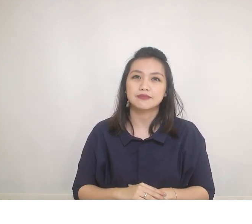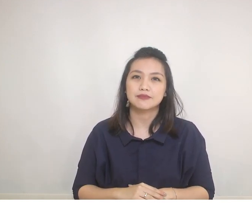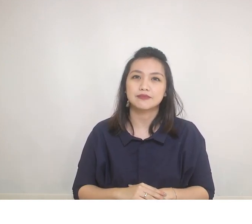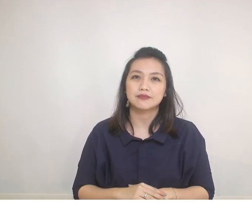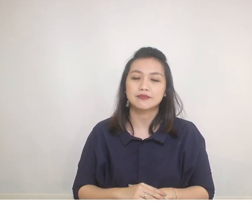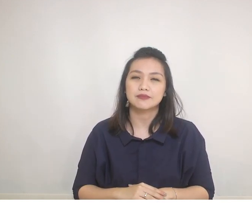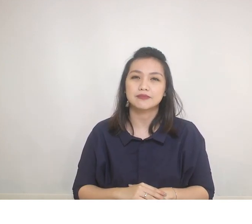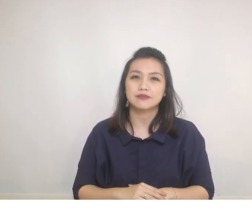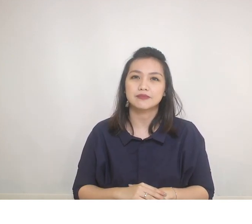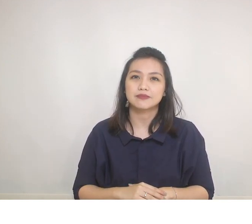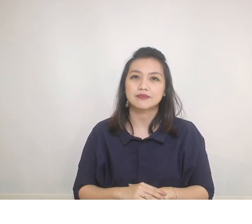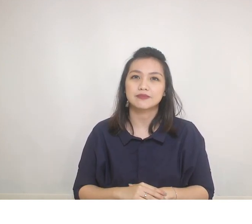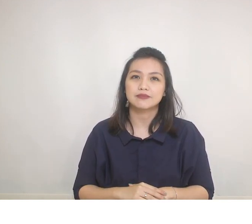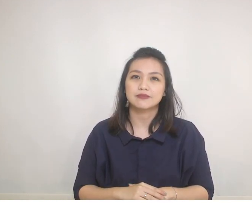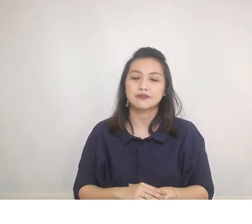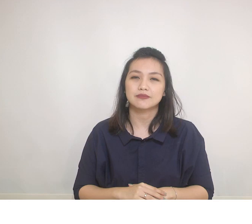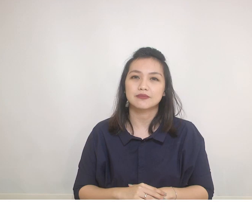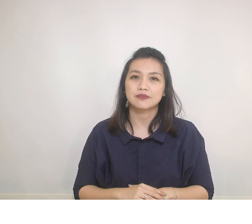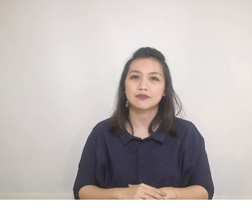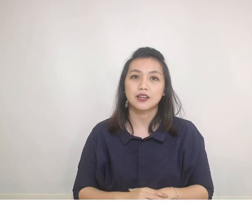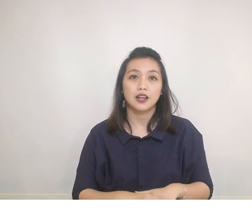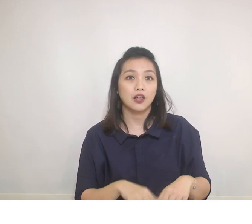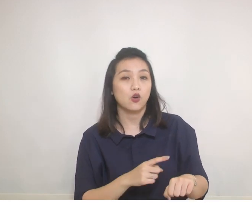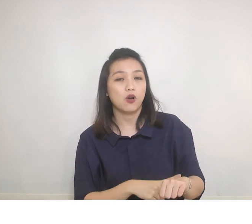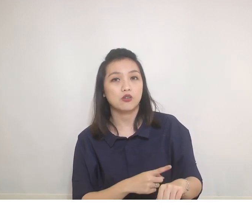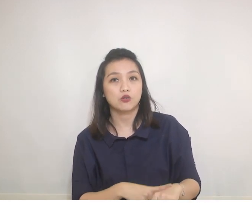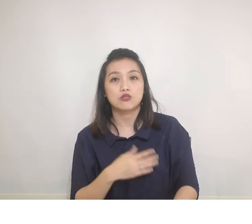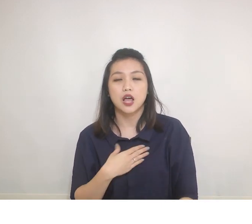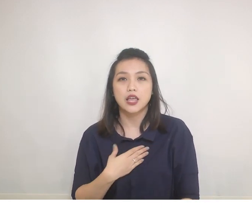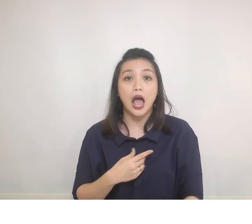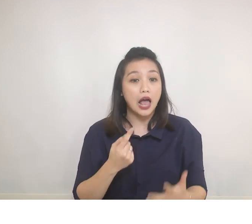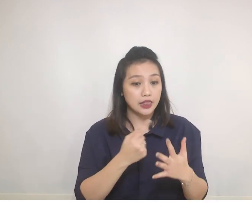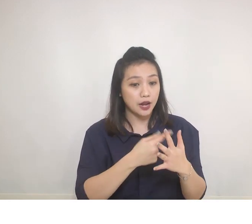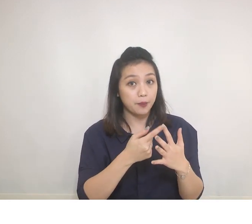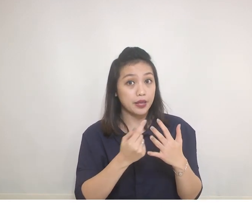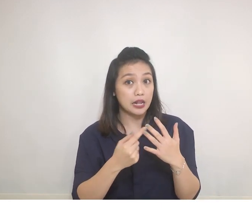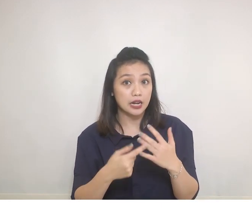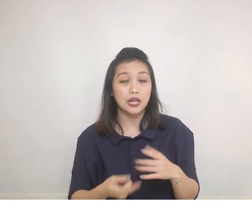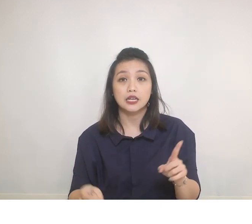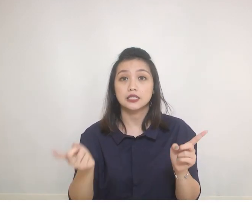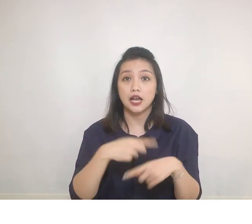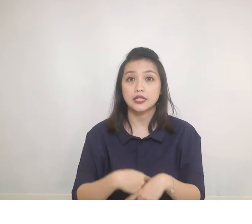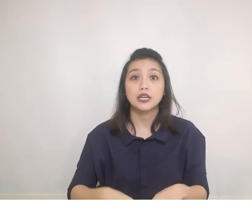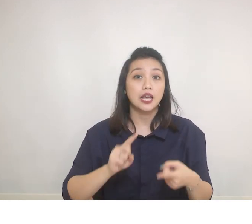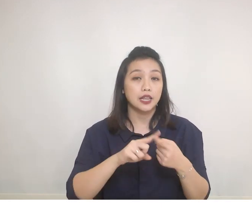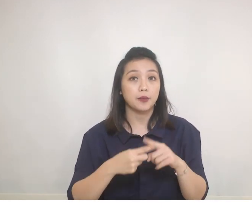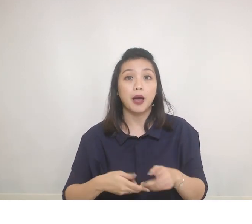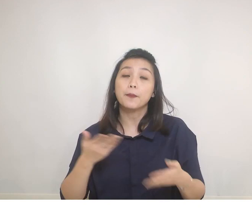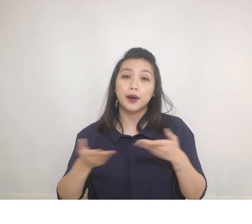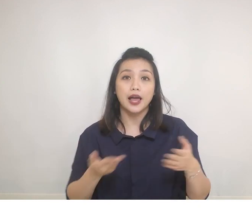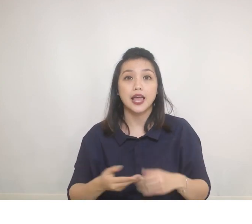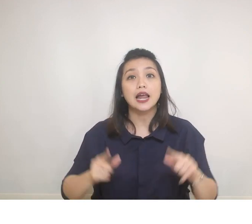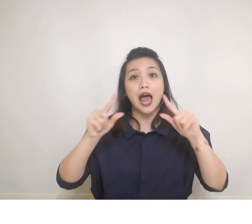ada terjamah. Dan pada saat kok Adrian membawa firman tentang Ruth, saya tuh air mata tidak bisa saya tahan